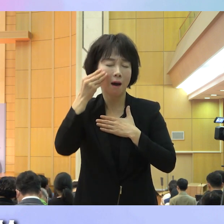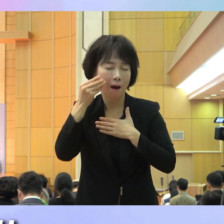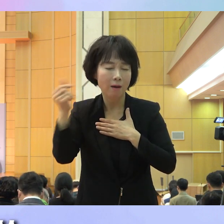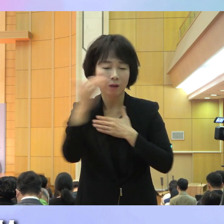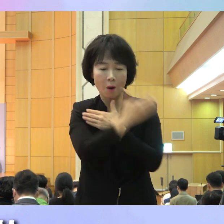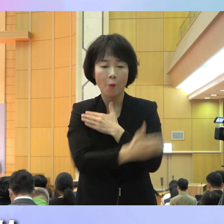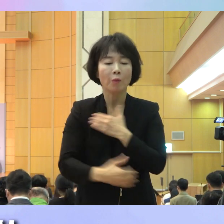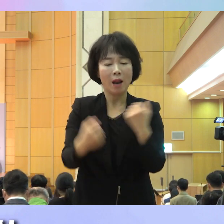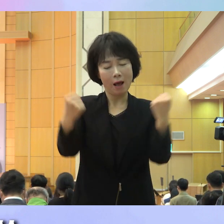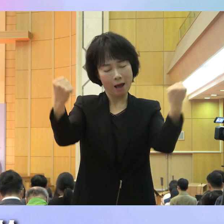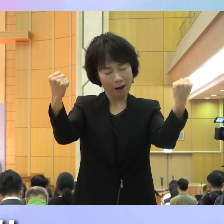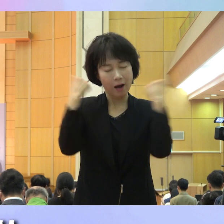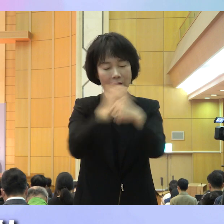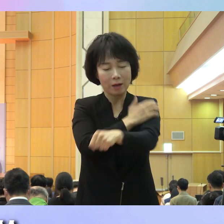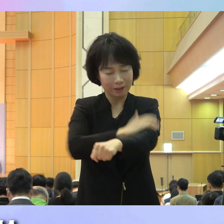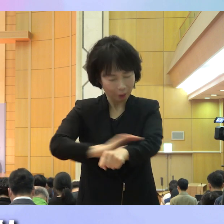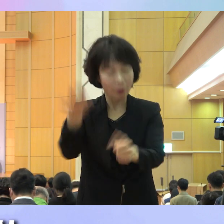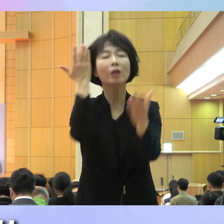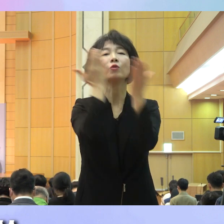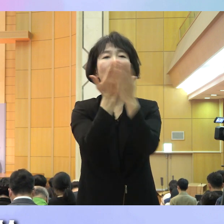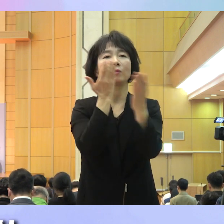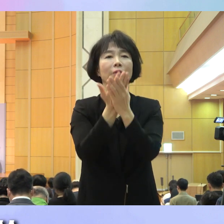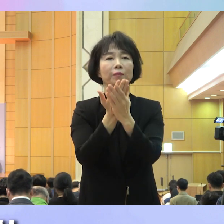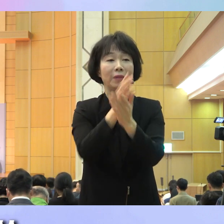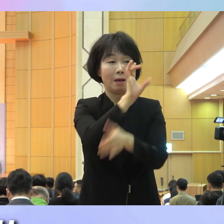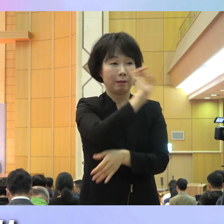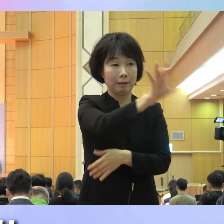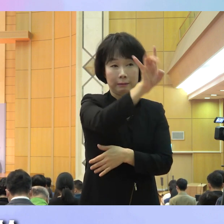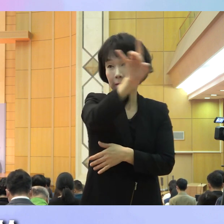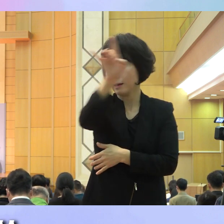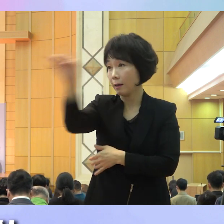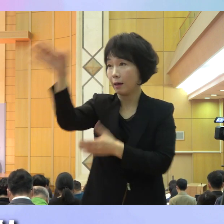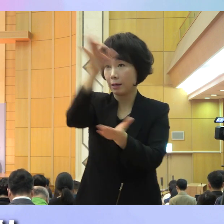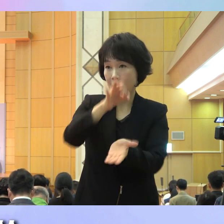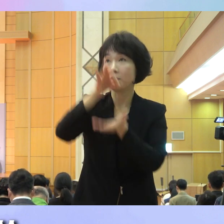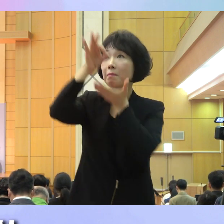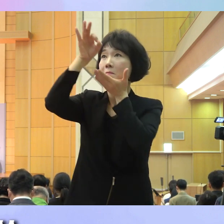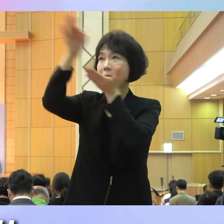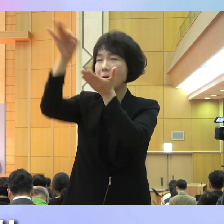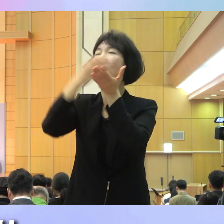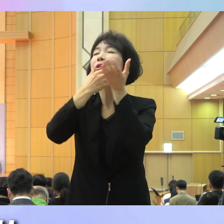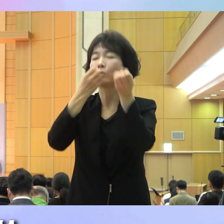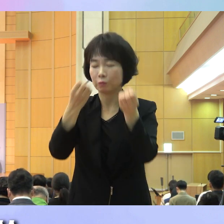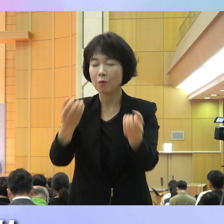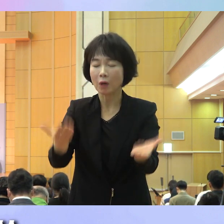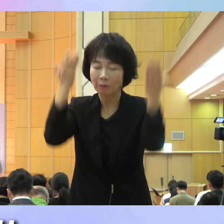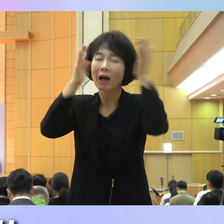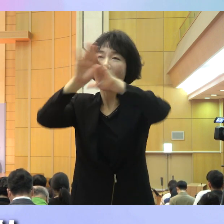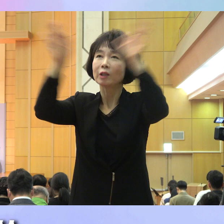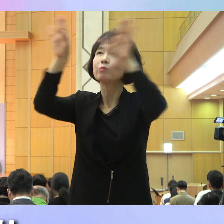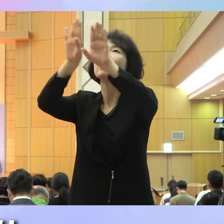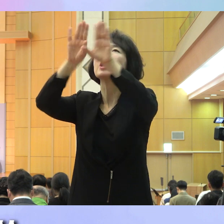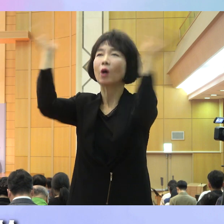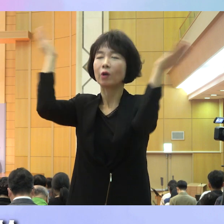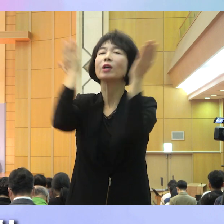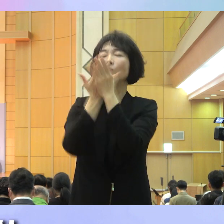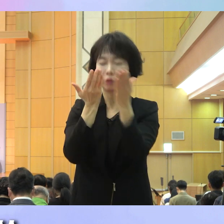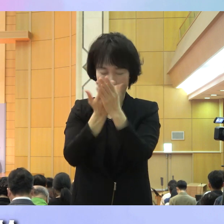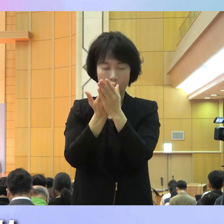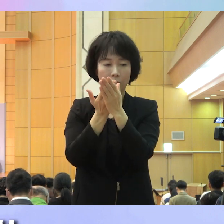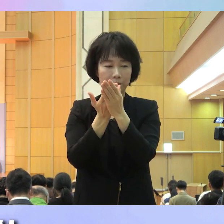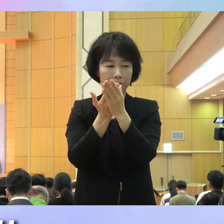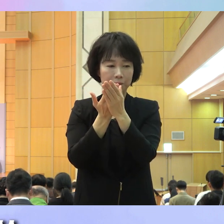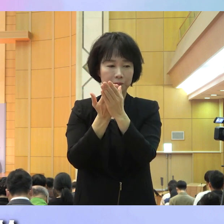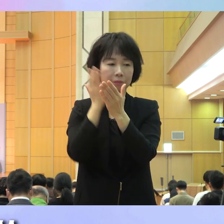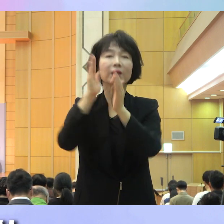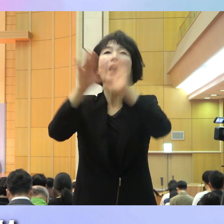잘되고 강건케 하옵소서. 드린 예물에 축복합니다. 주의 종의 복을 빕니다. 하늘 문이 열려지게 하시고